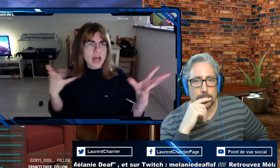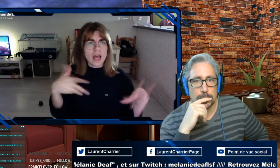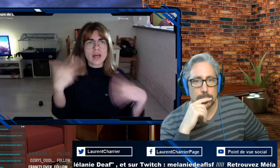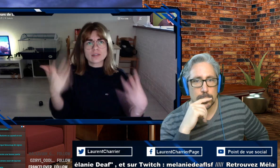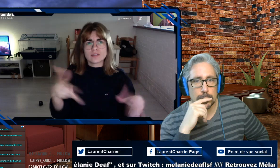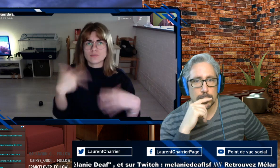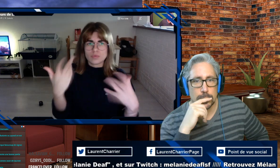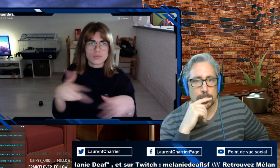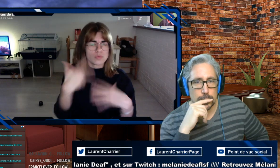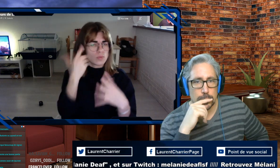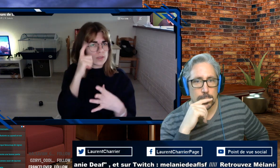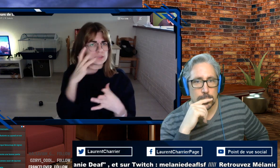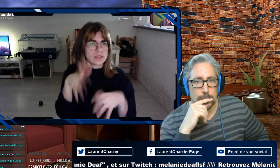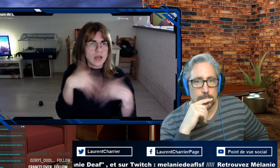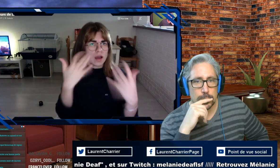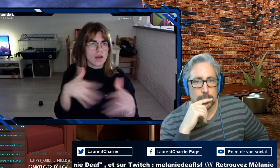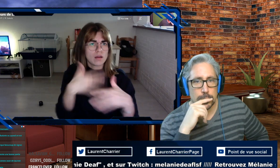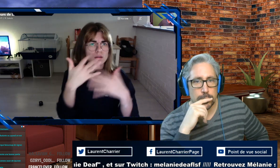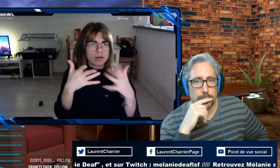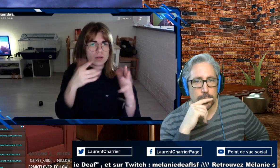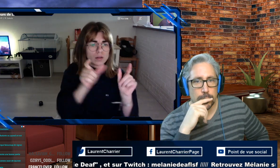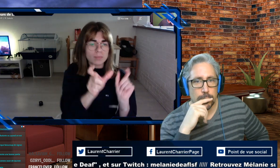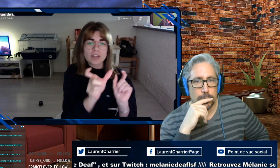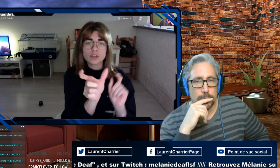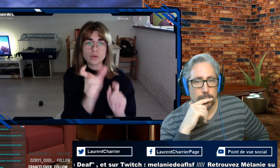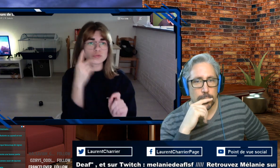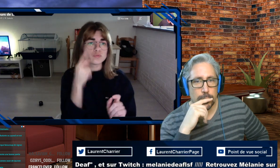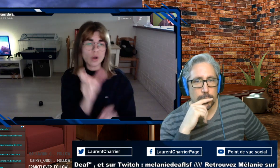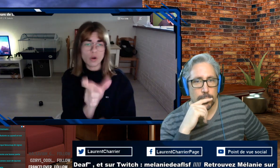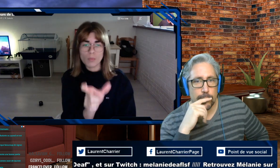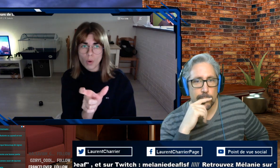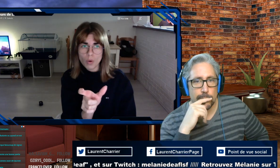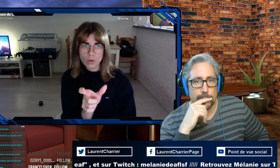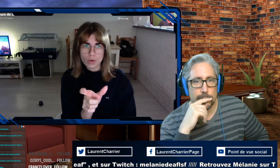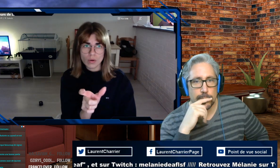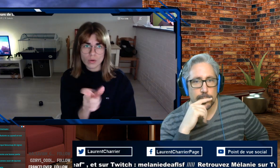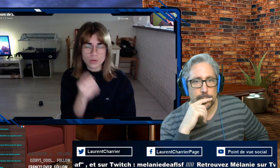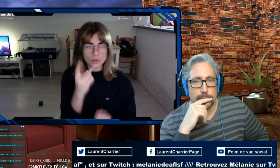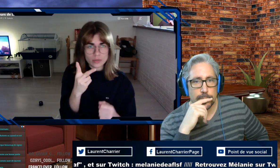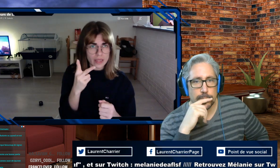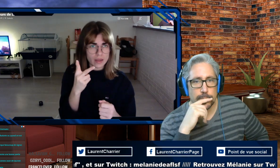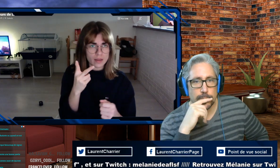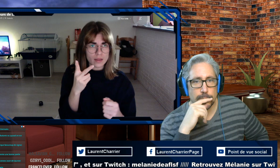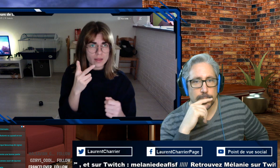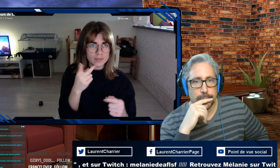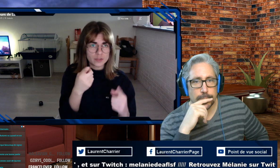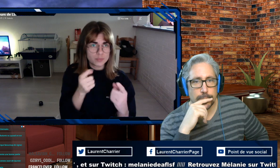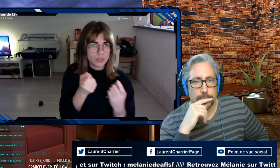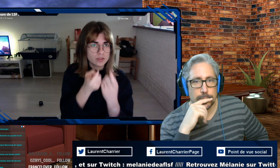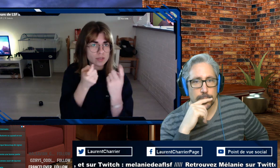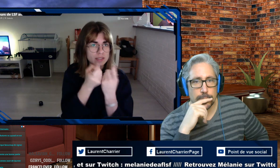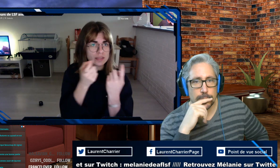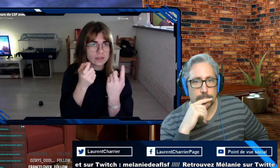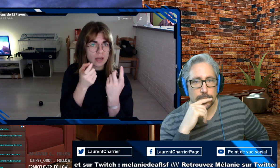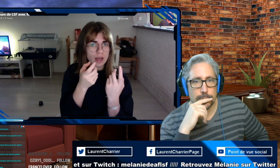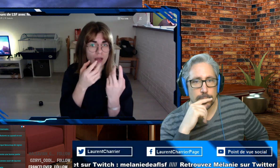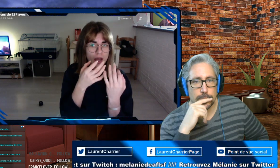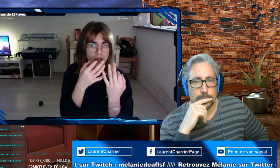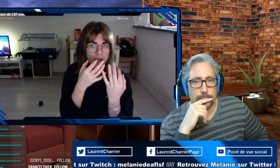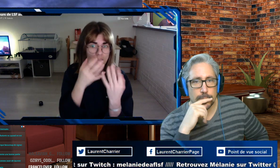des phrases ou commencer à... Par exemple, quand tu vois le mot, okay, tu peux être